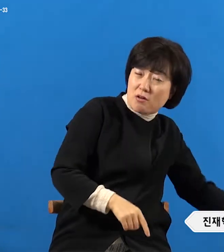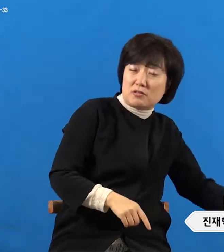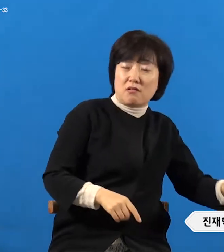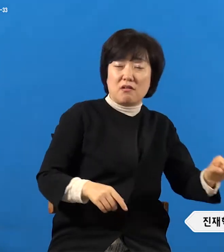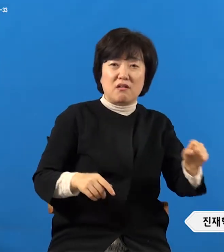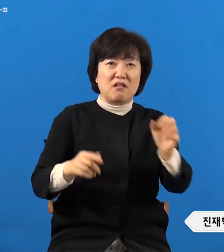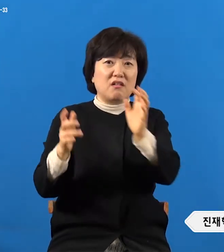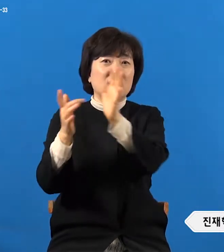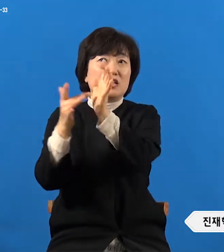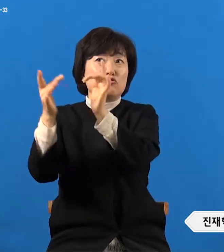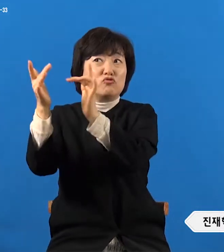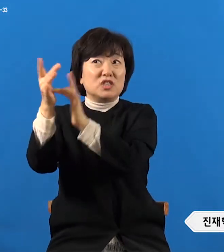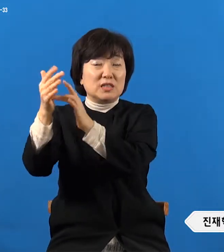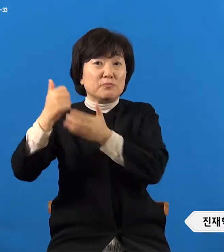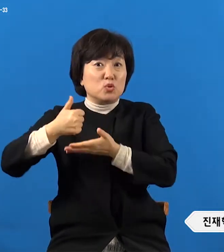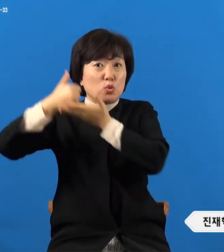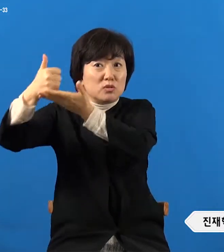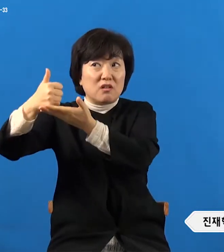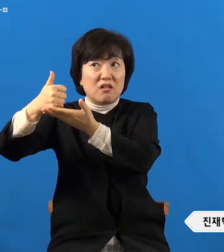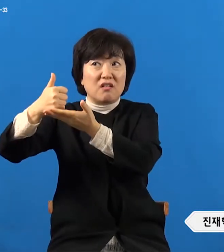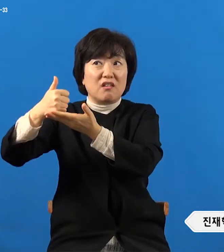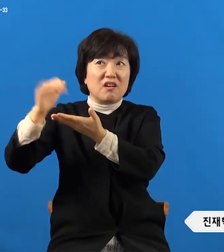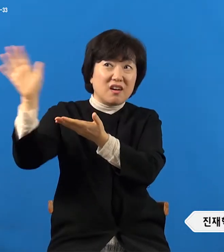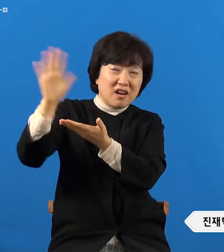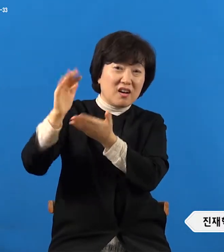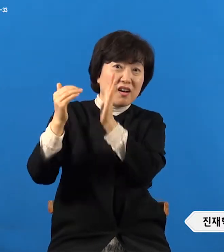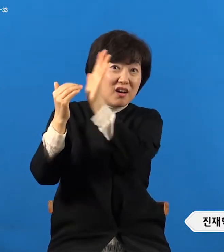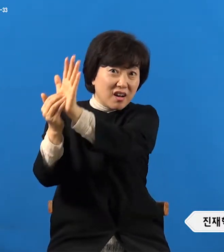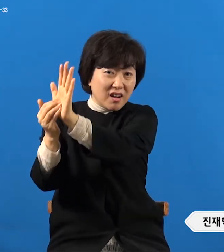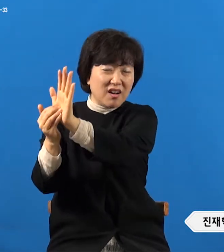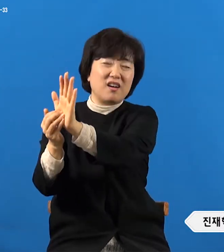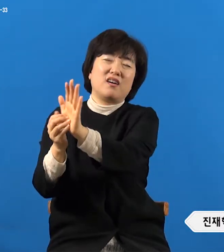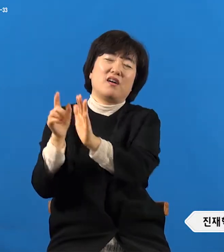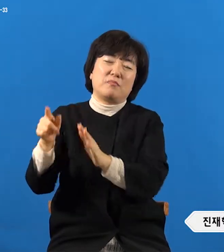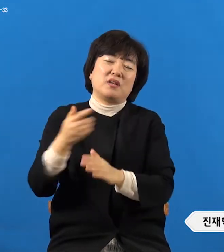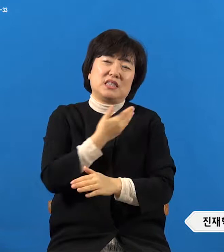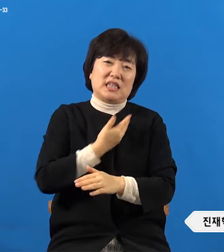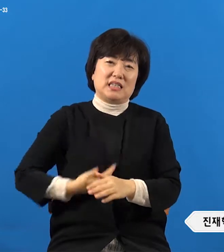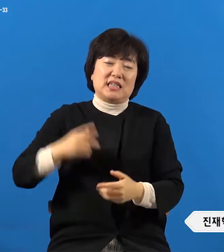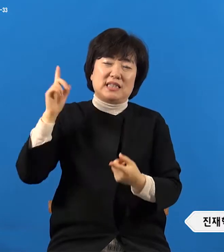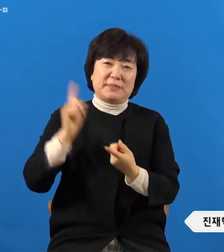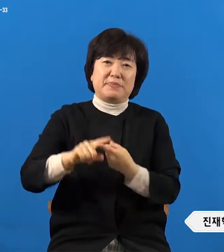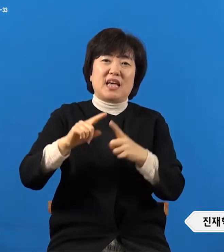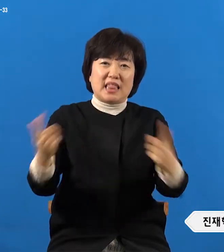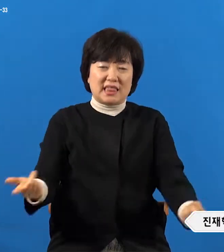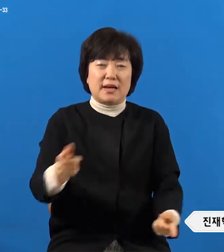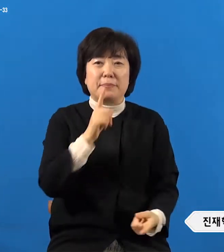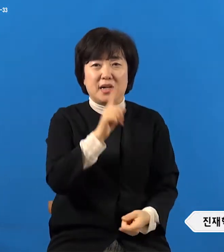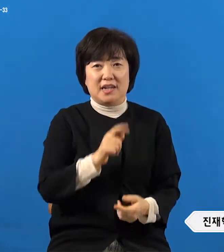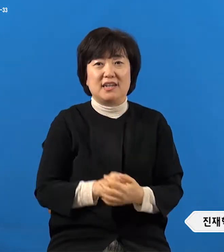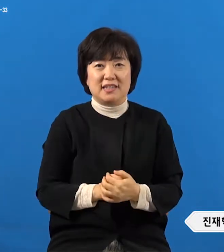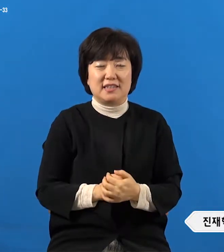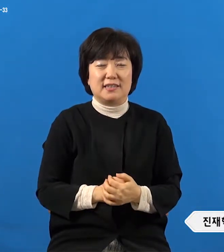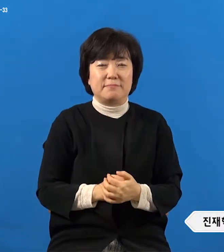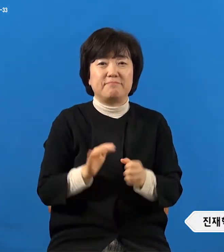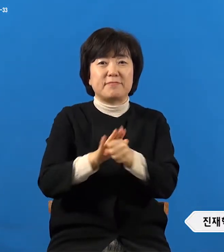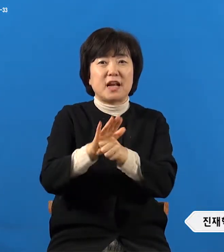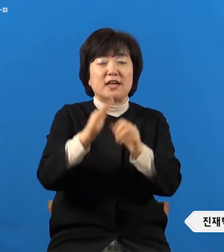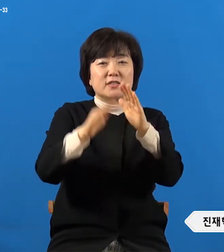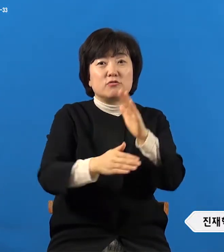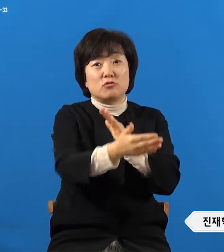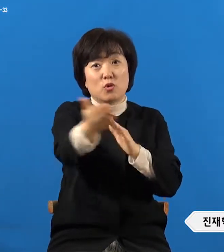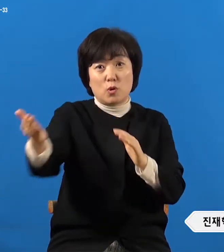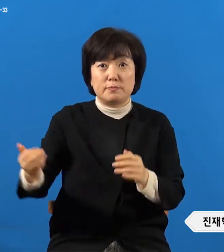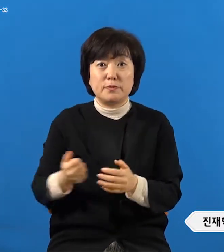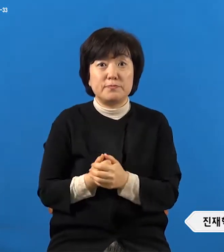나를 더 사랑하지 아니하면 내 제자가 되지 못하니라. 사랑하는 여러분,